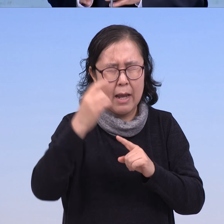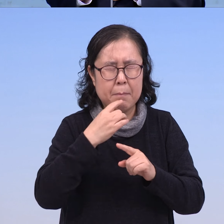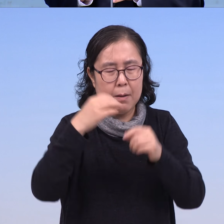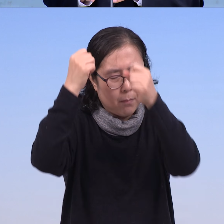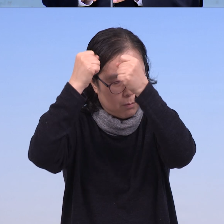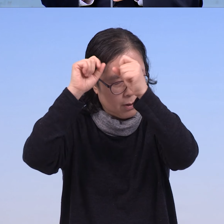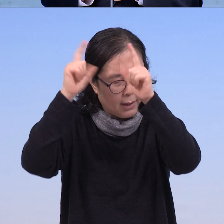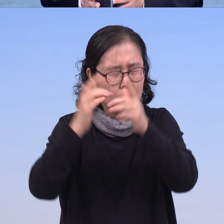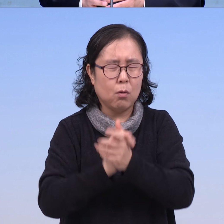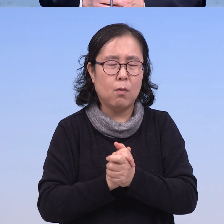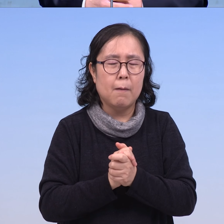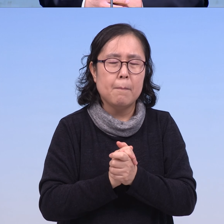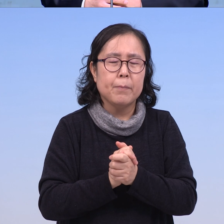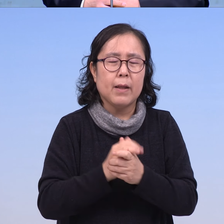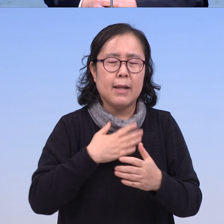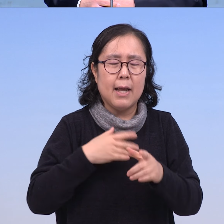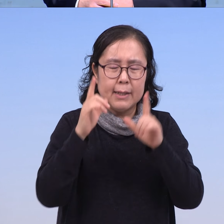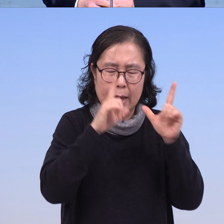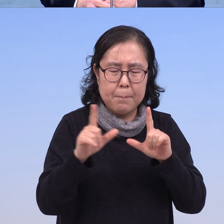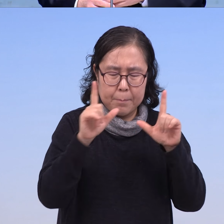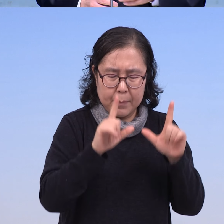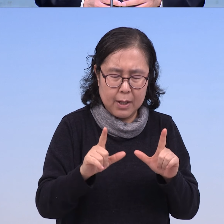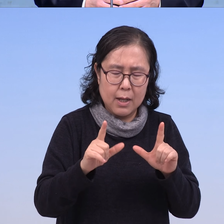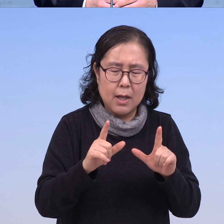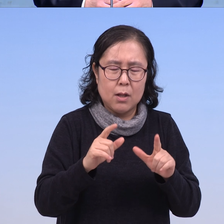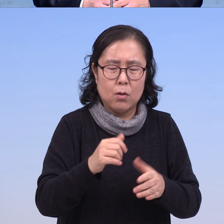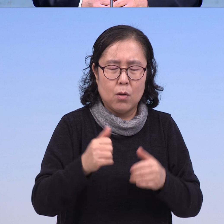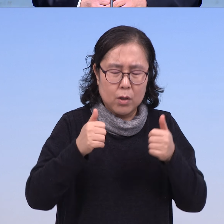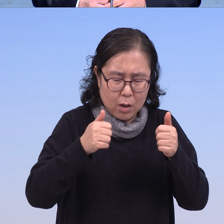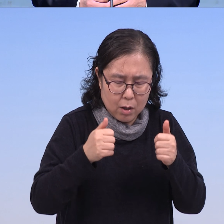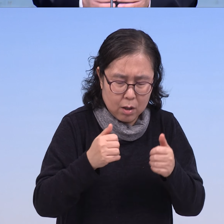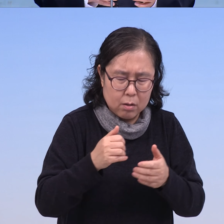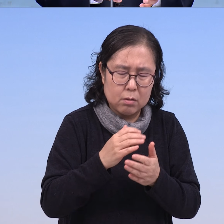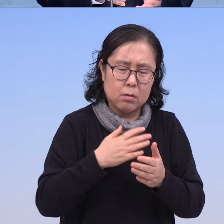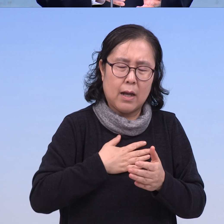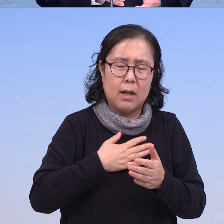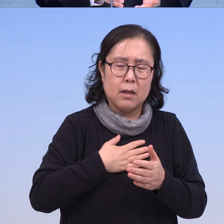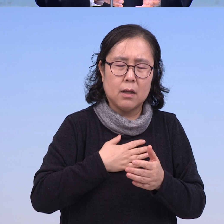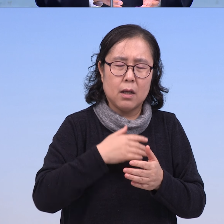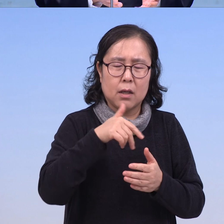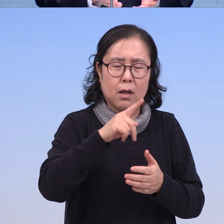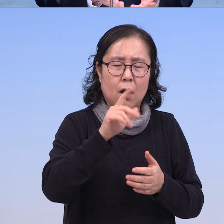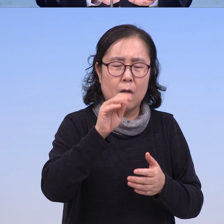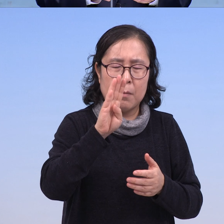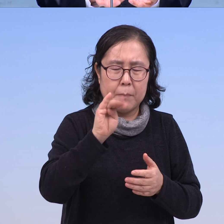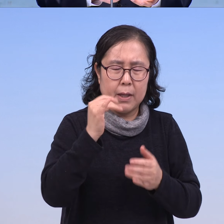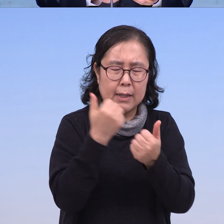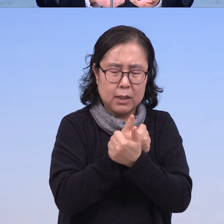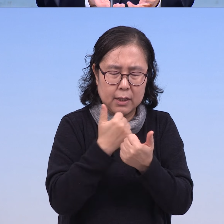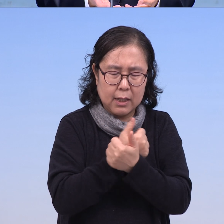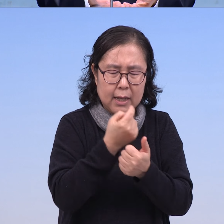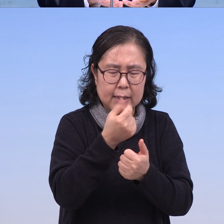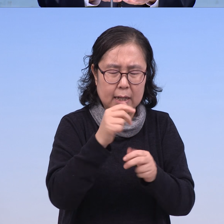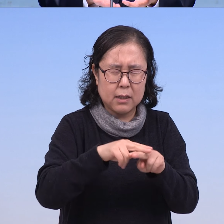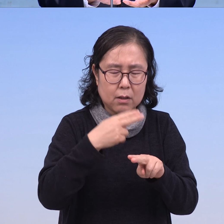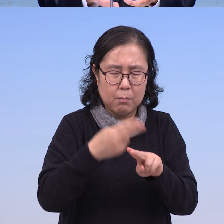말씀이 머리에만 갇혀 있지 않도록 아버지 내 삶, 우리 경배하시는 분에게